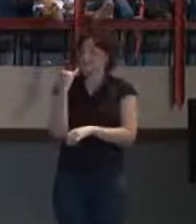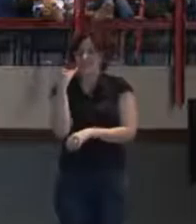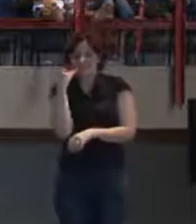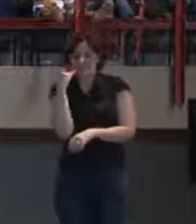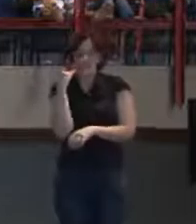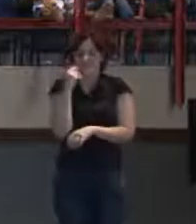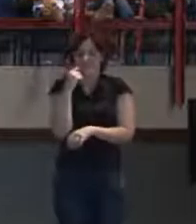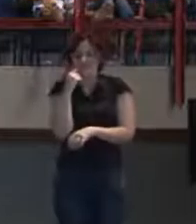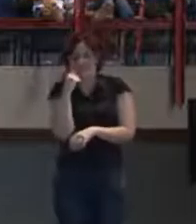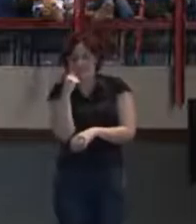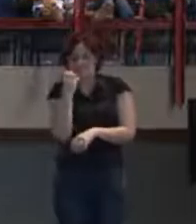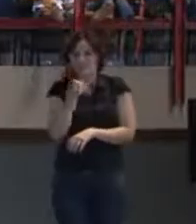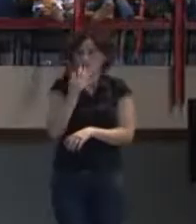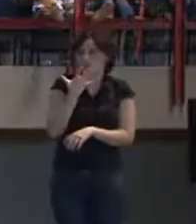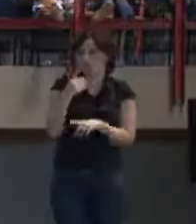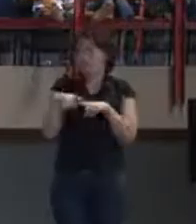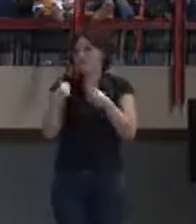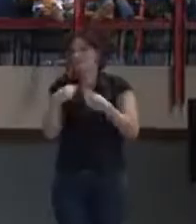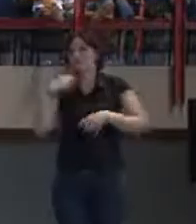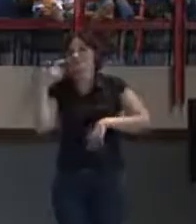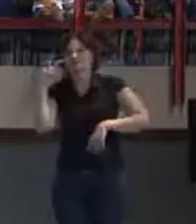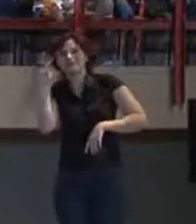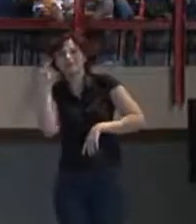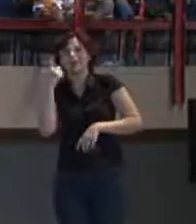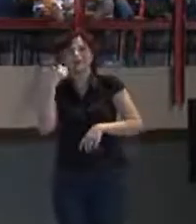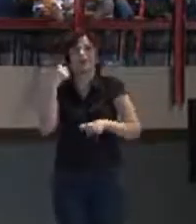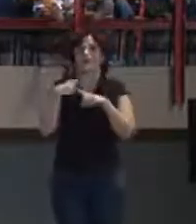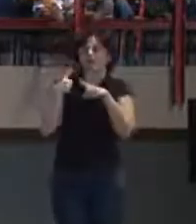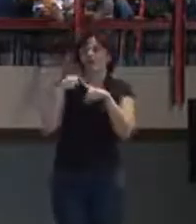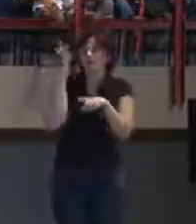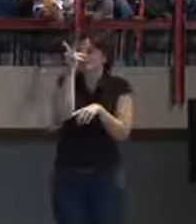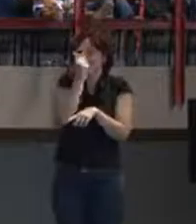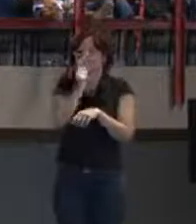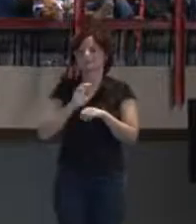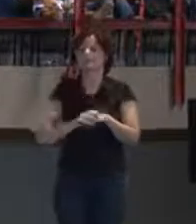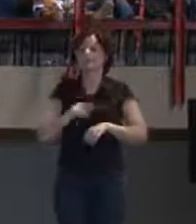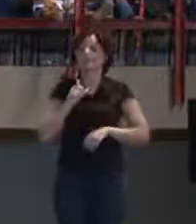nunca vai ter. Mas você diz assim, eu vou ver, porque é bonitinho. Gente, tem um banheiro